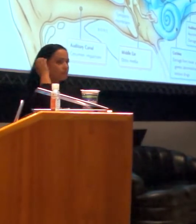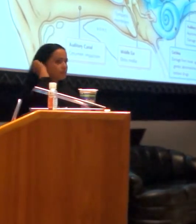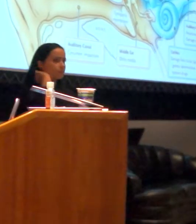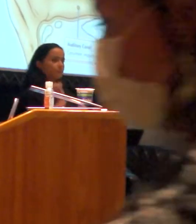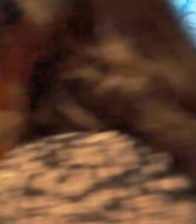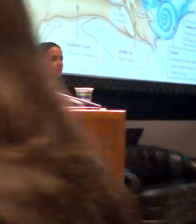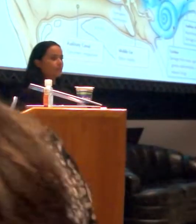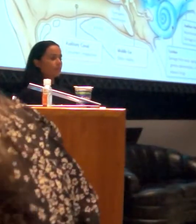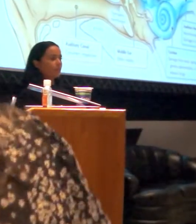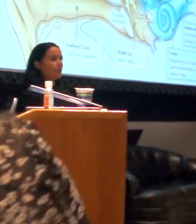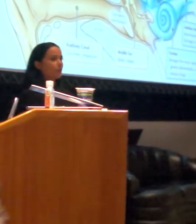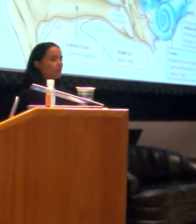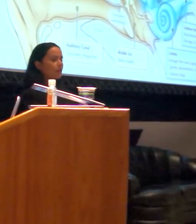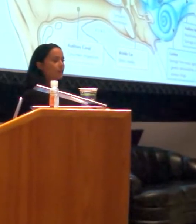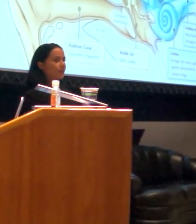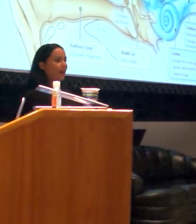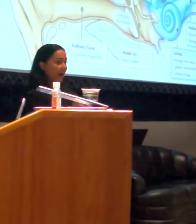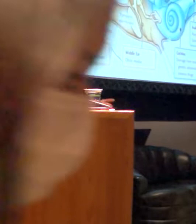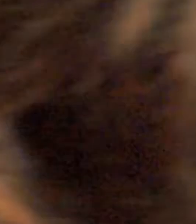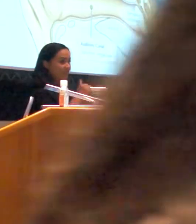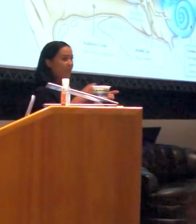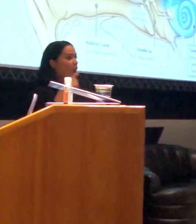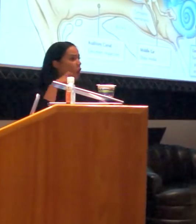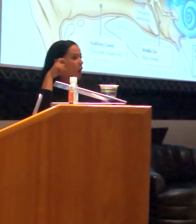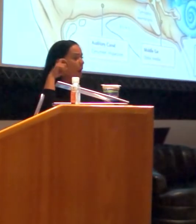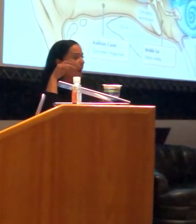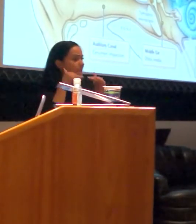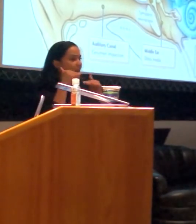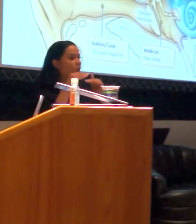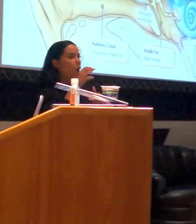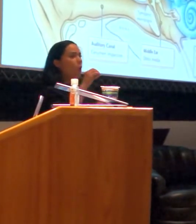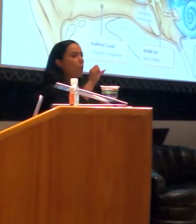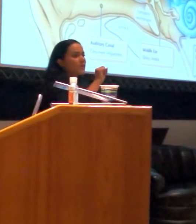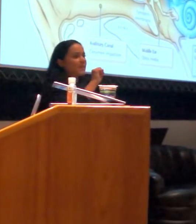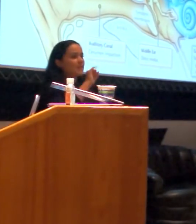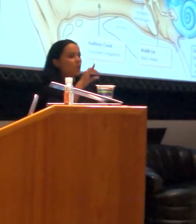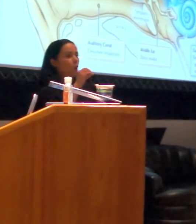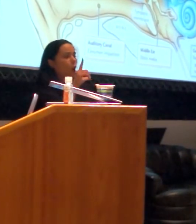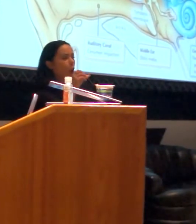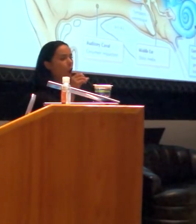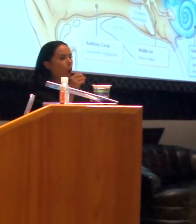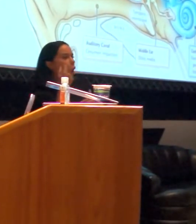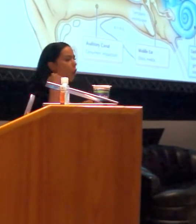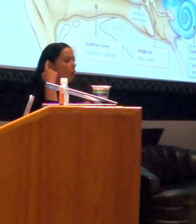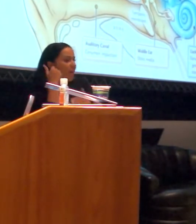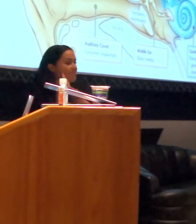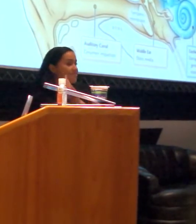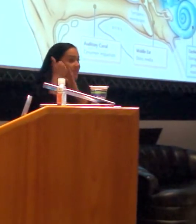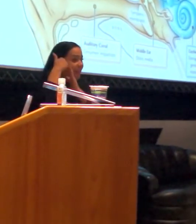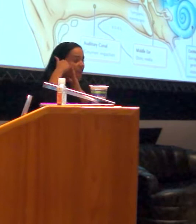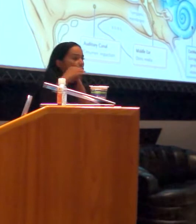Não, tudo bem. Até a orelha média, onde estão os ossículos, até a orelha interna, onde está a